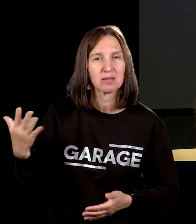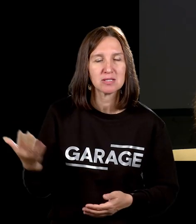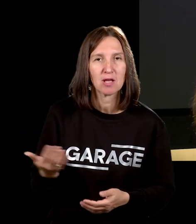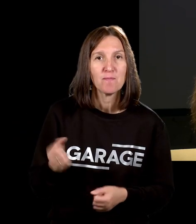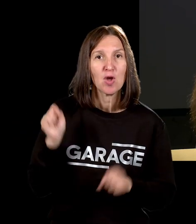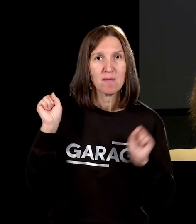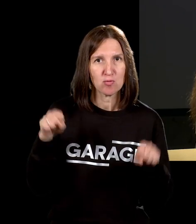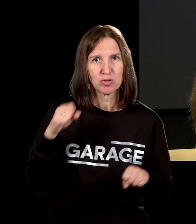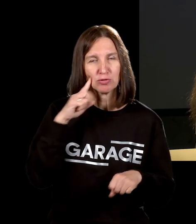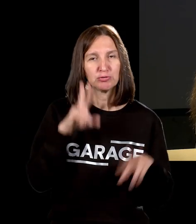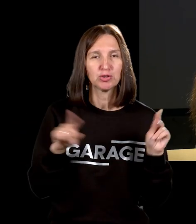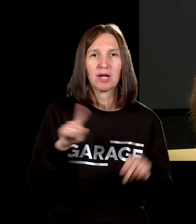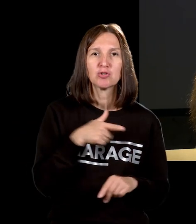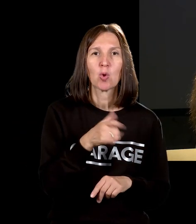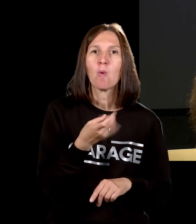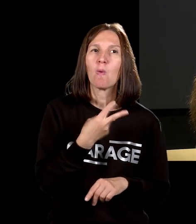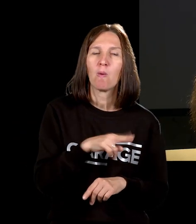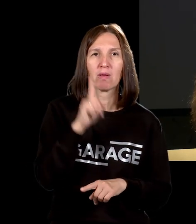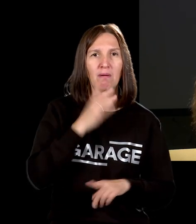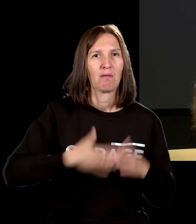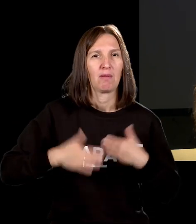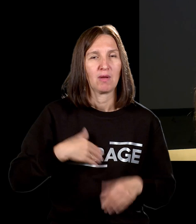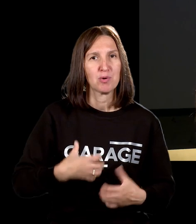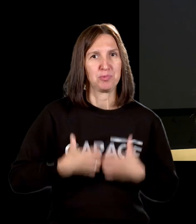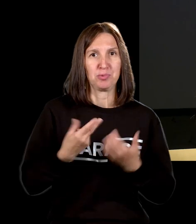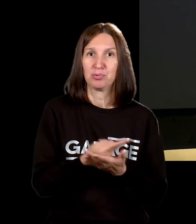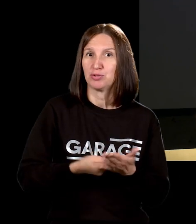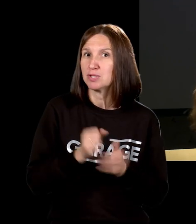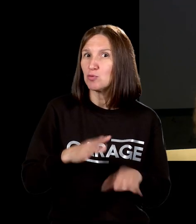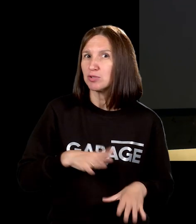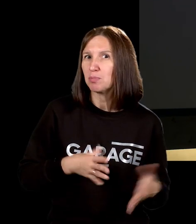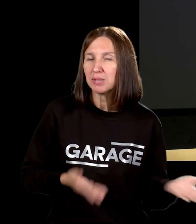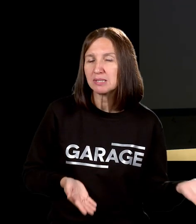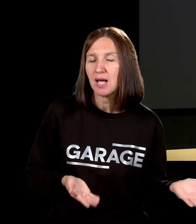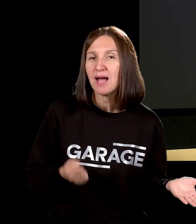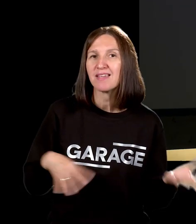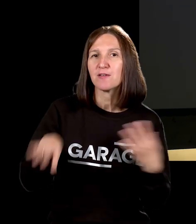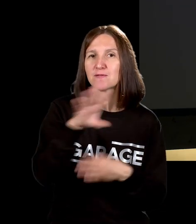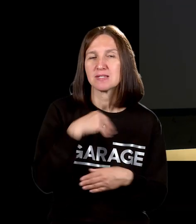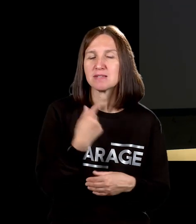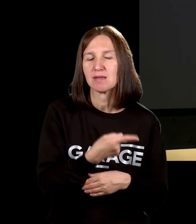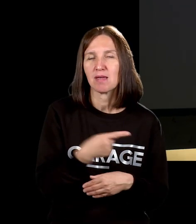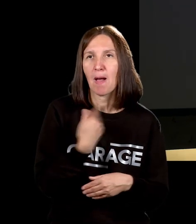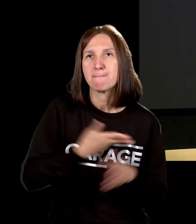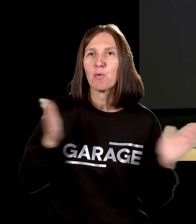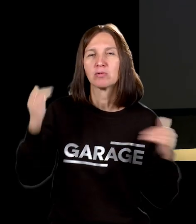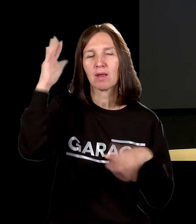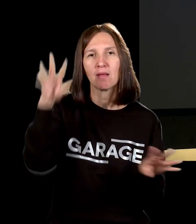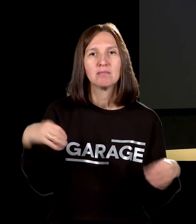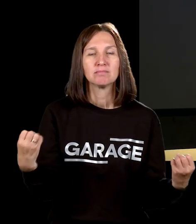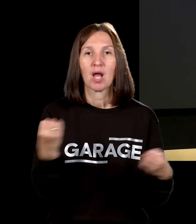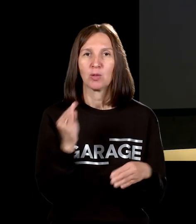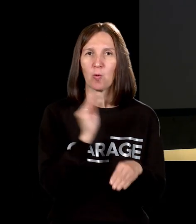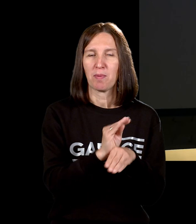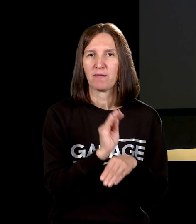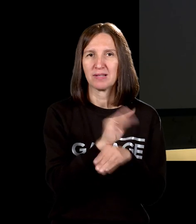это не смакование ужасов ради смакования ужасов? Так ли мы уверены, что все портреты респектабельные, что добавить им немножко